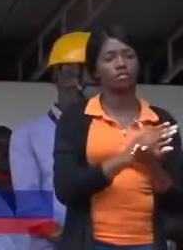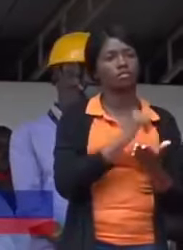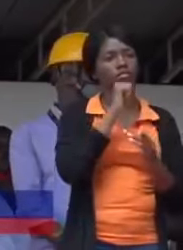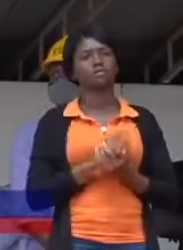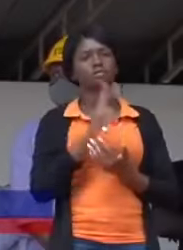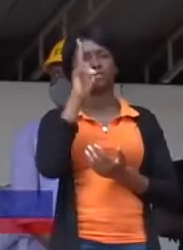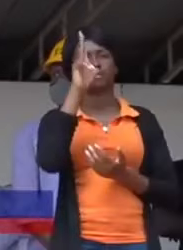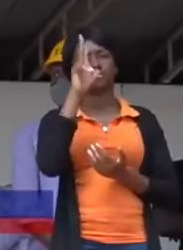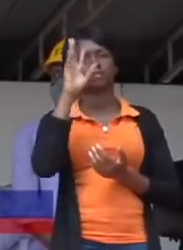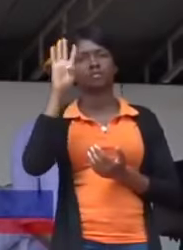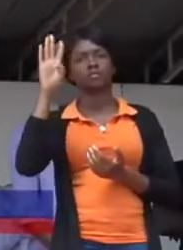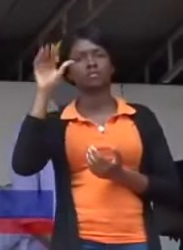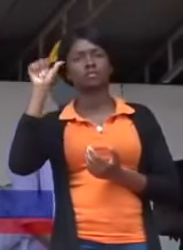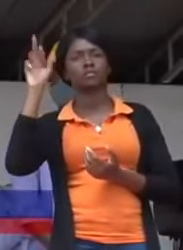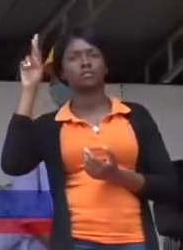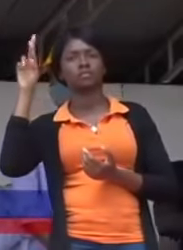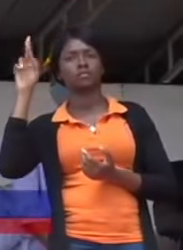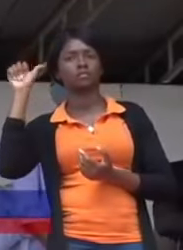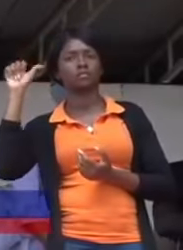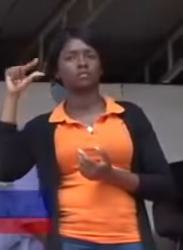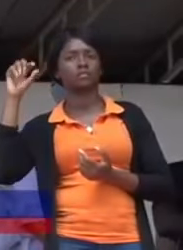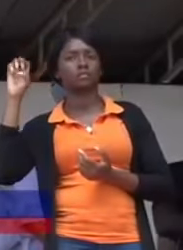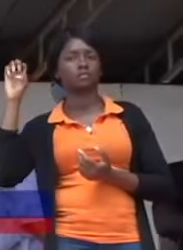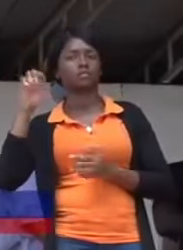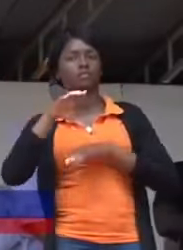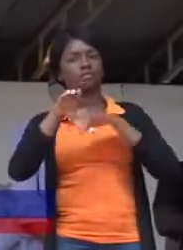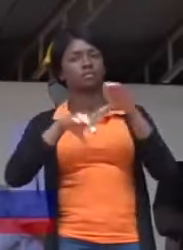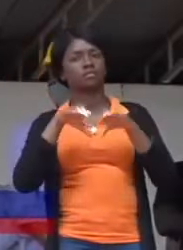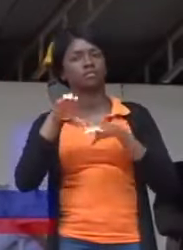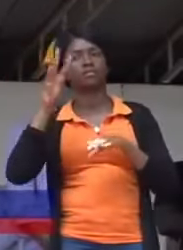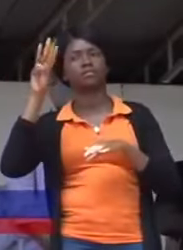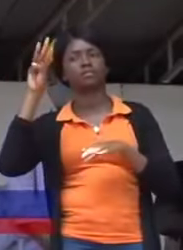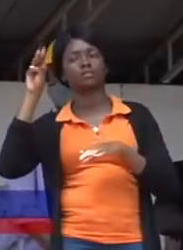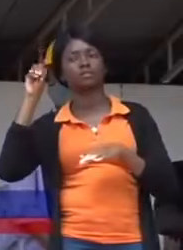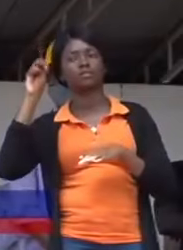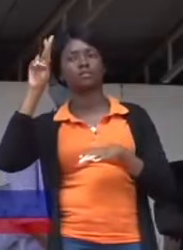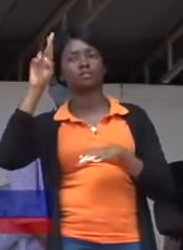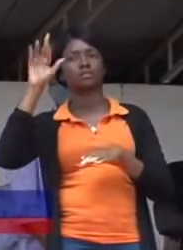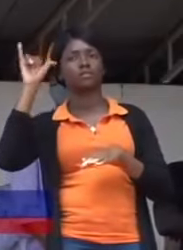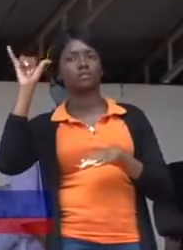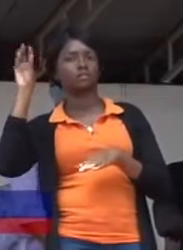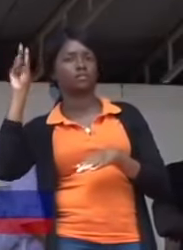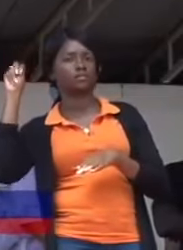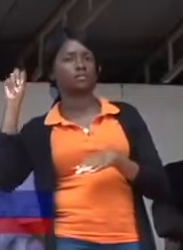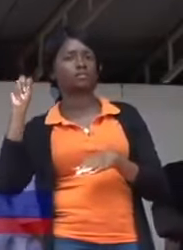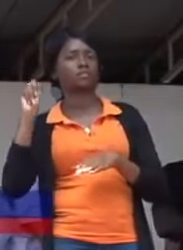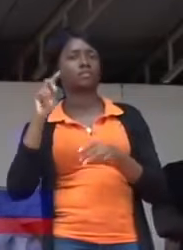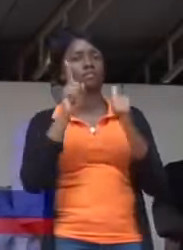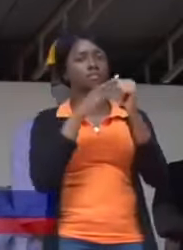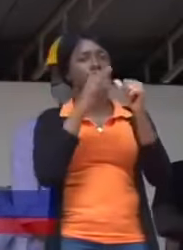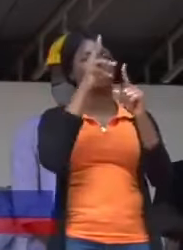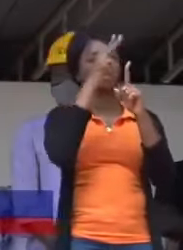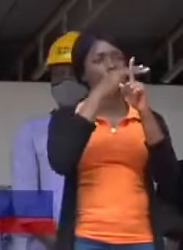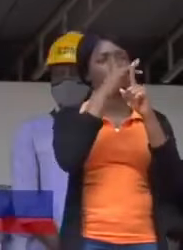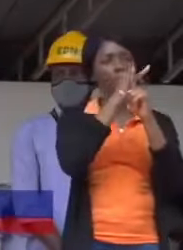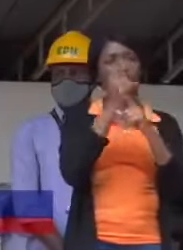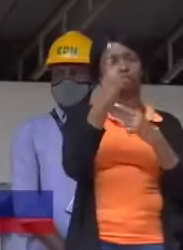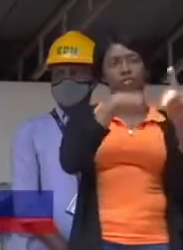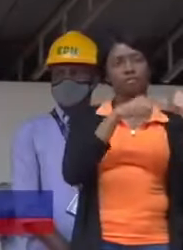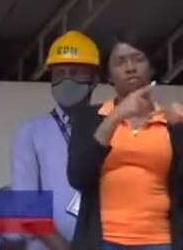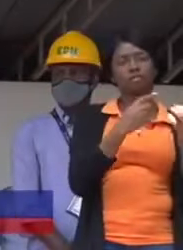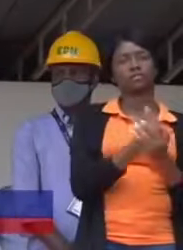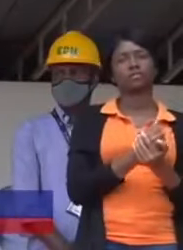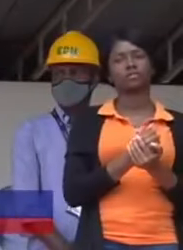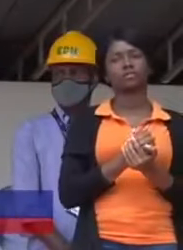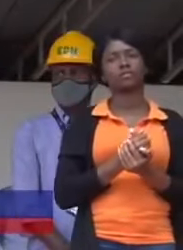pas besoin de la caillou. Nous avons fait barrage Marion, nous avons inauguré le 1er mai. Nous avons fait barrage sur Grande Rivière du Nord. Barrage La